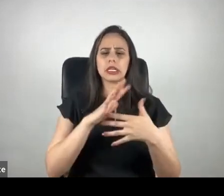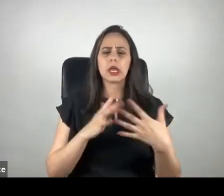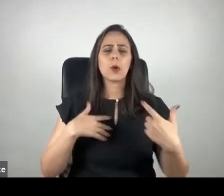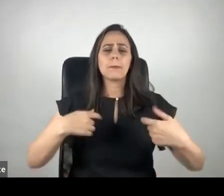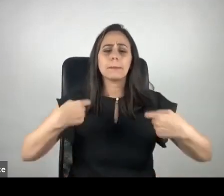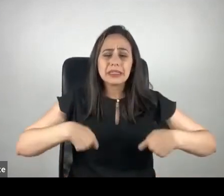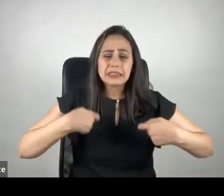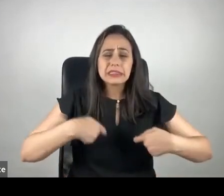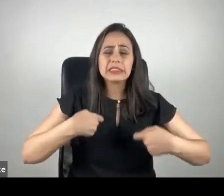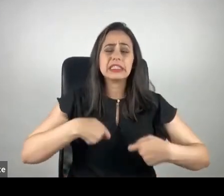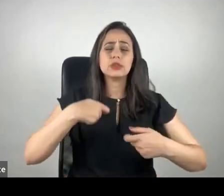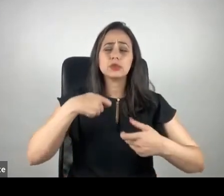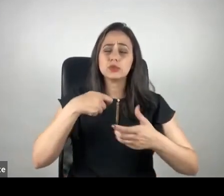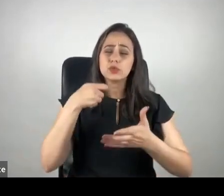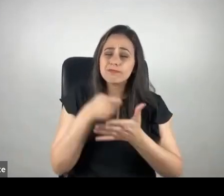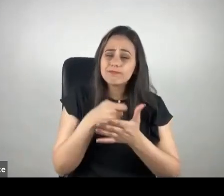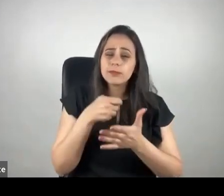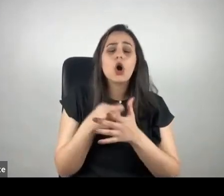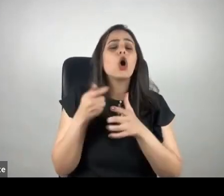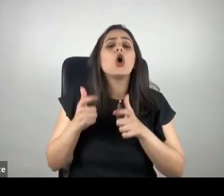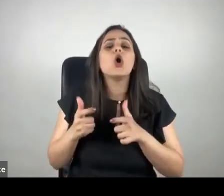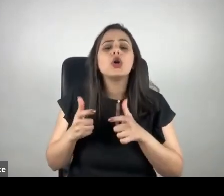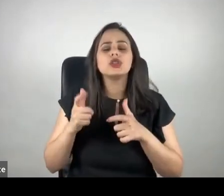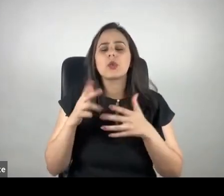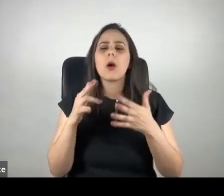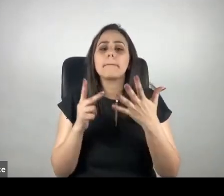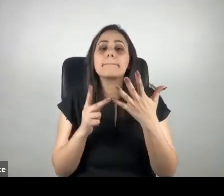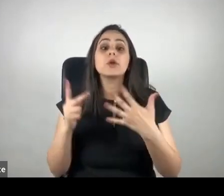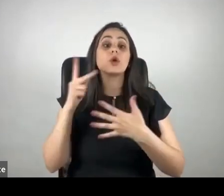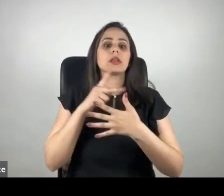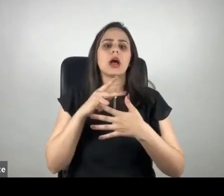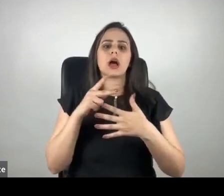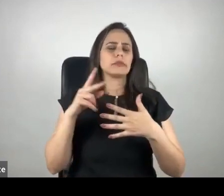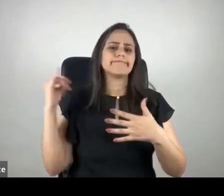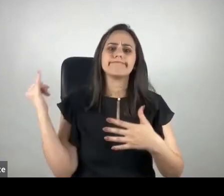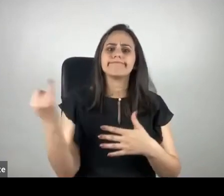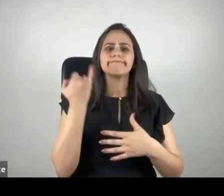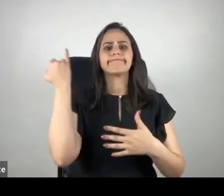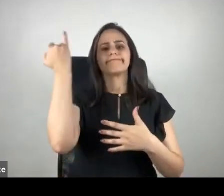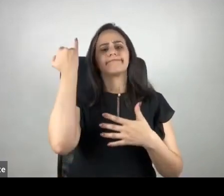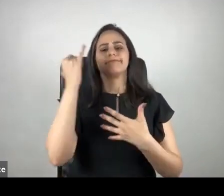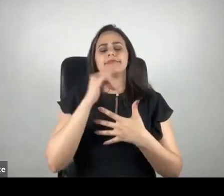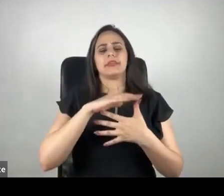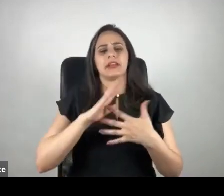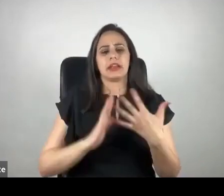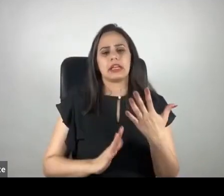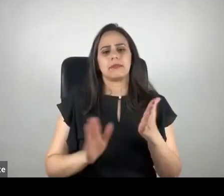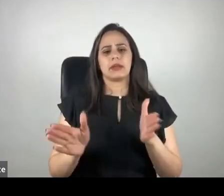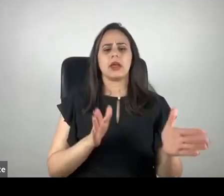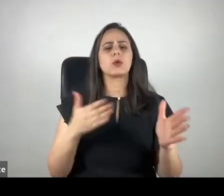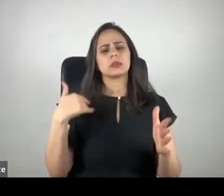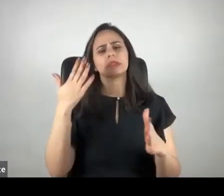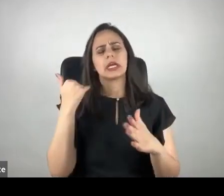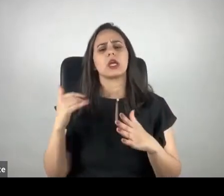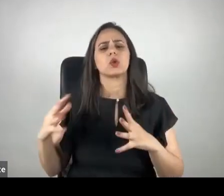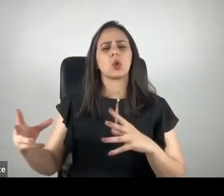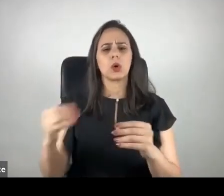é fundamental, onde é prioridade, onde é essencial a gente ter acessibilidade em Libras?